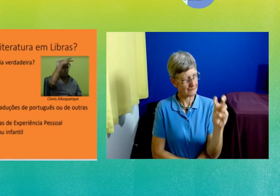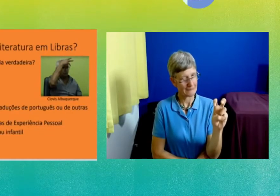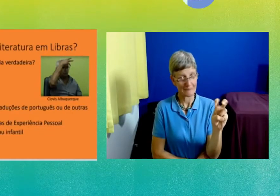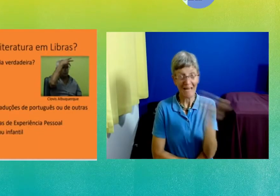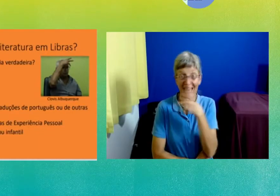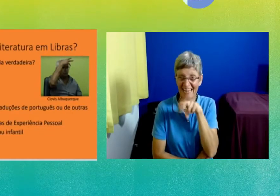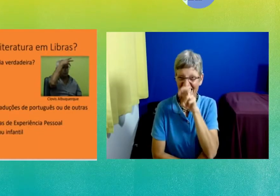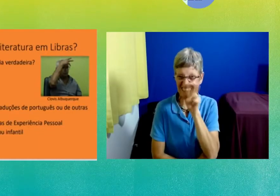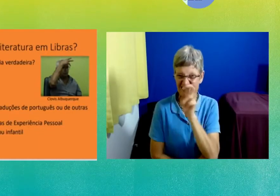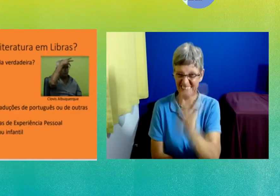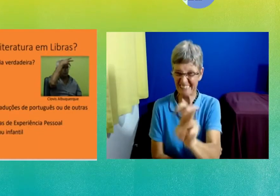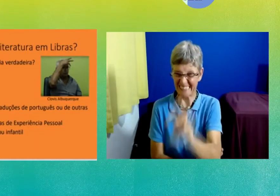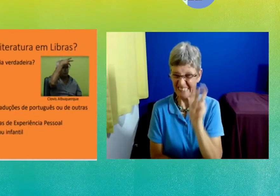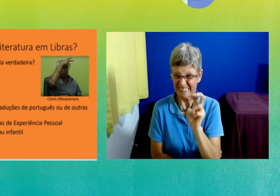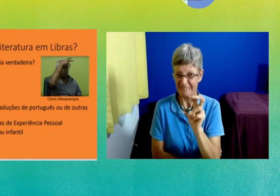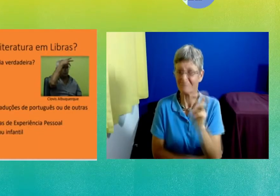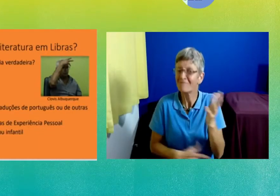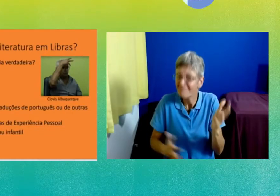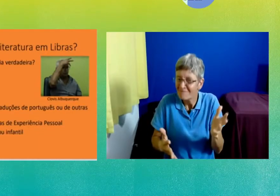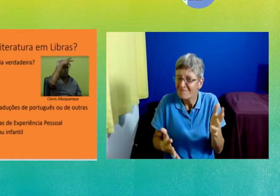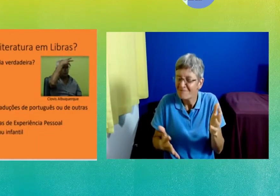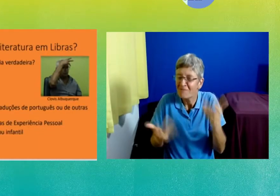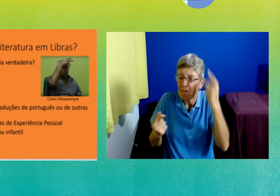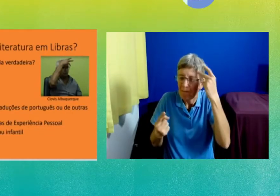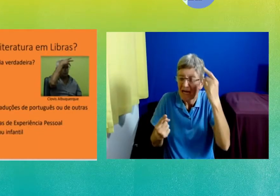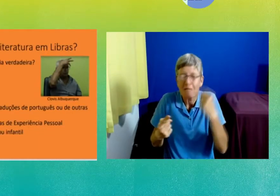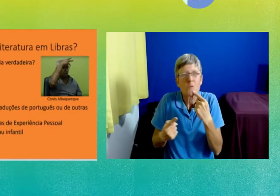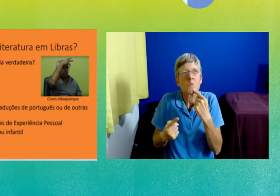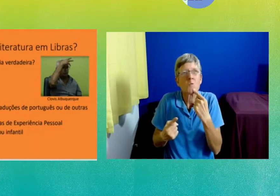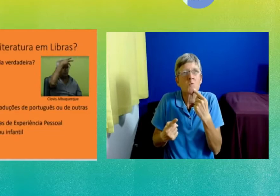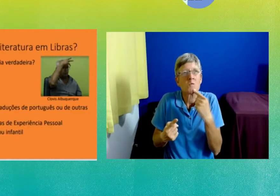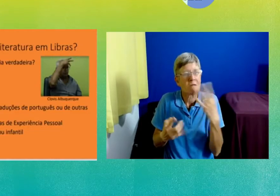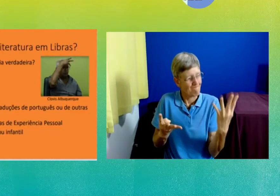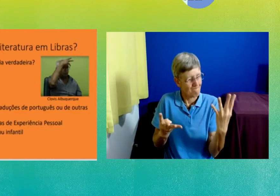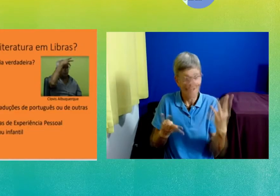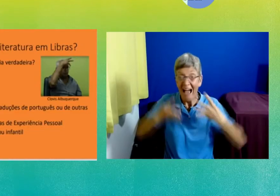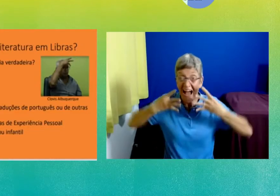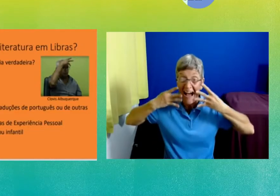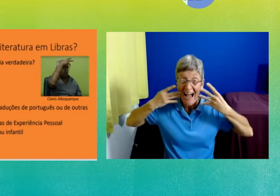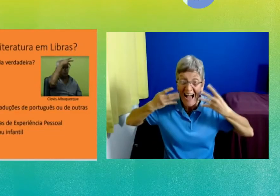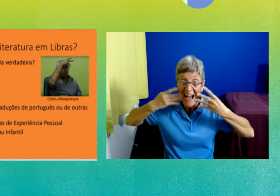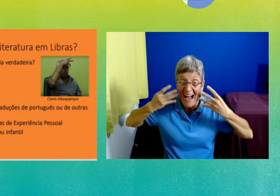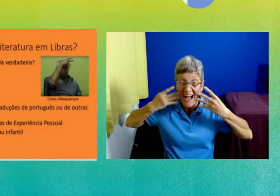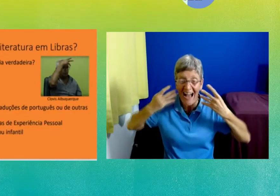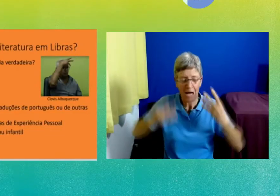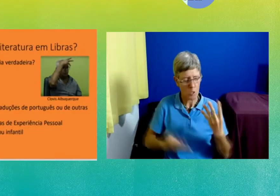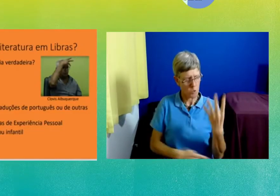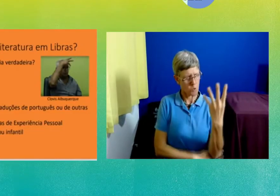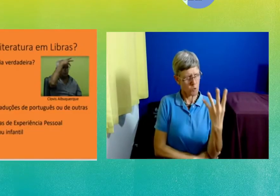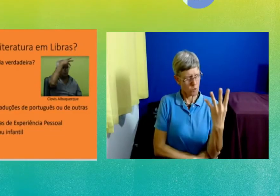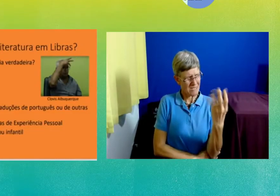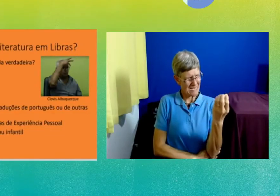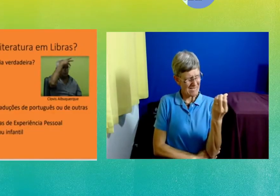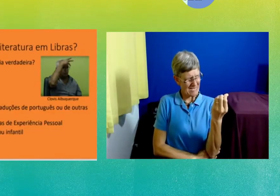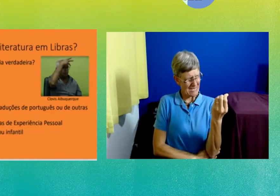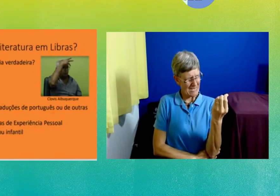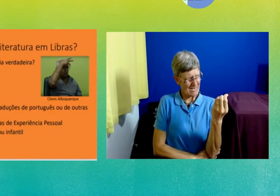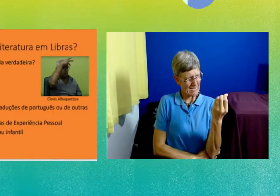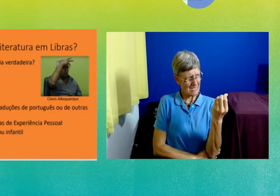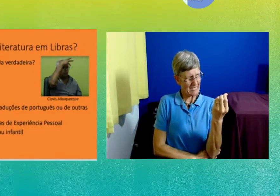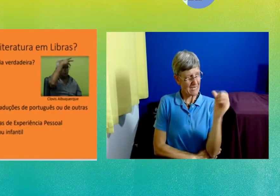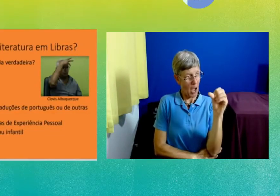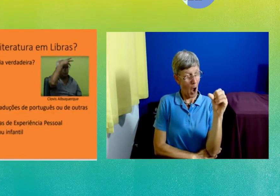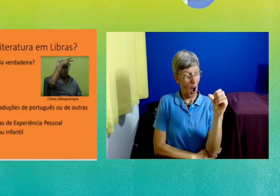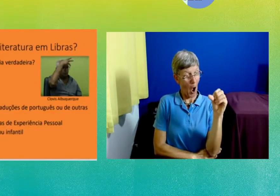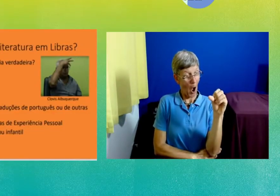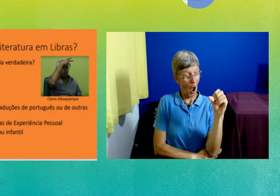pensando como você pode, com essa configuração de mão, o que que você pode fazer com a configuração de número 5, por exemplo? Com a configuração de